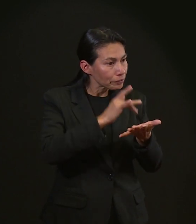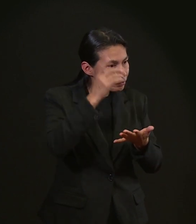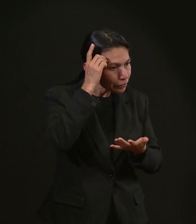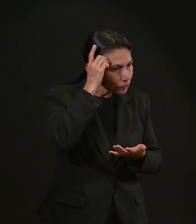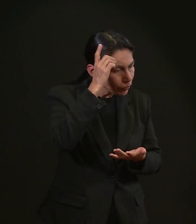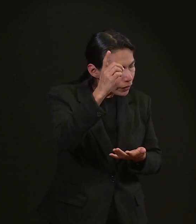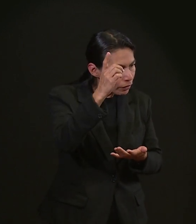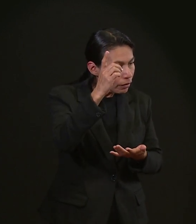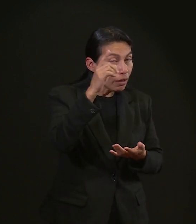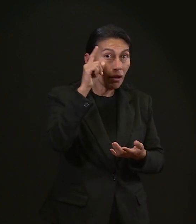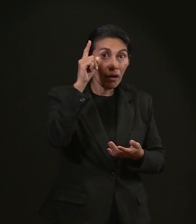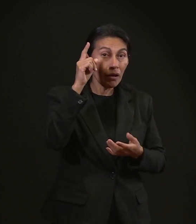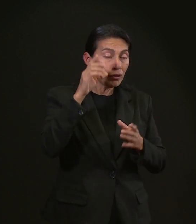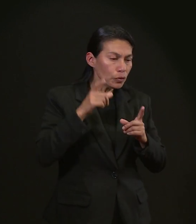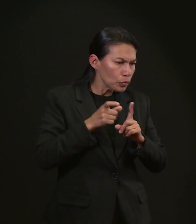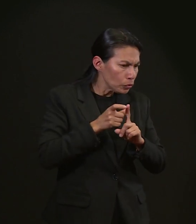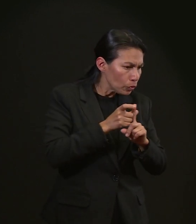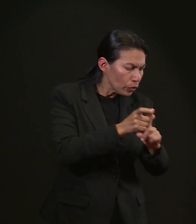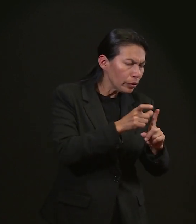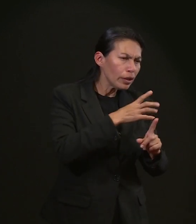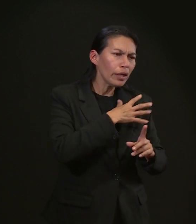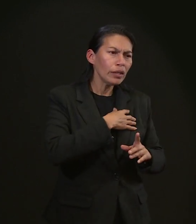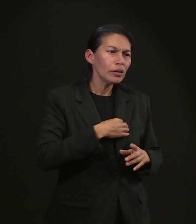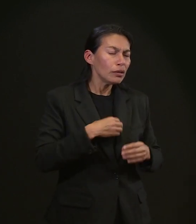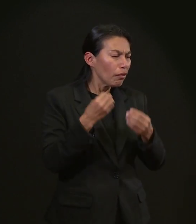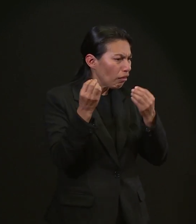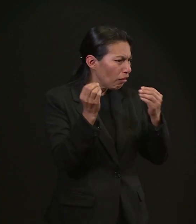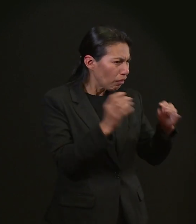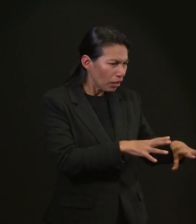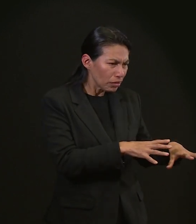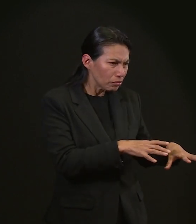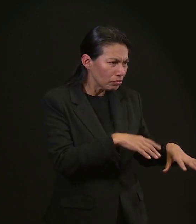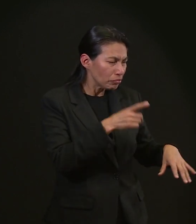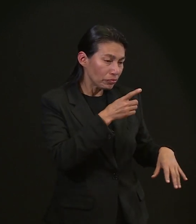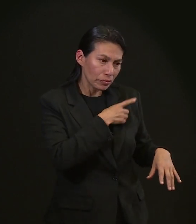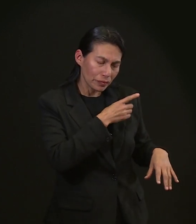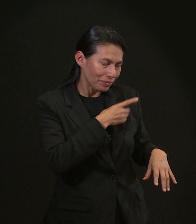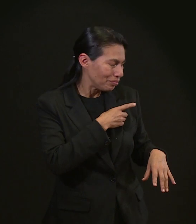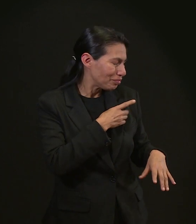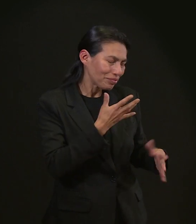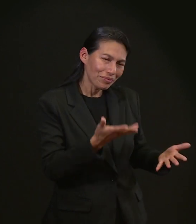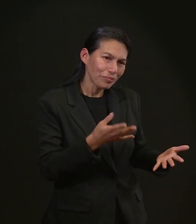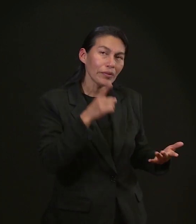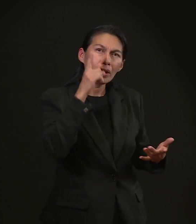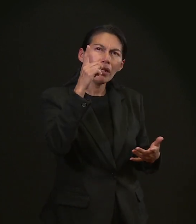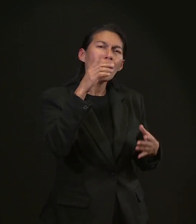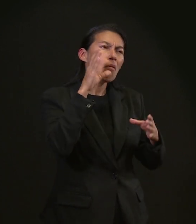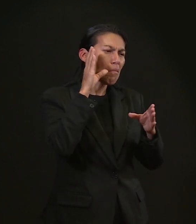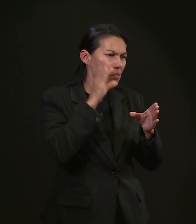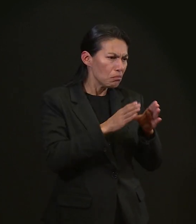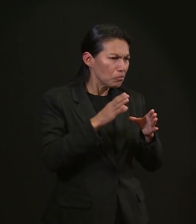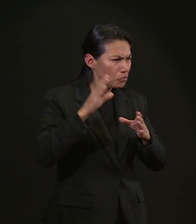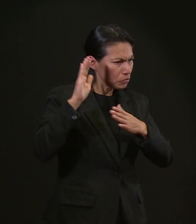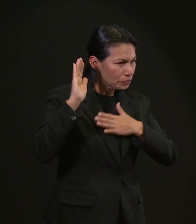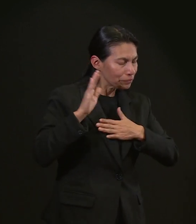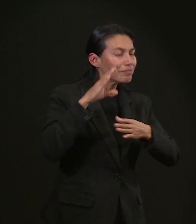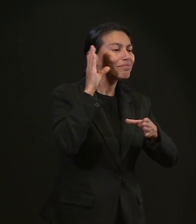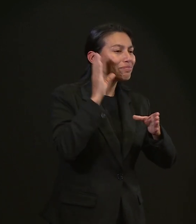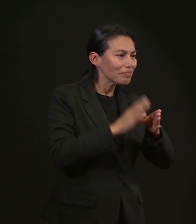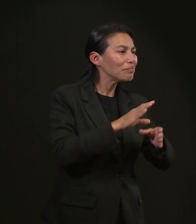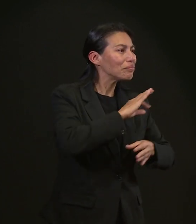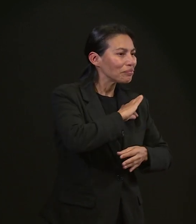dios que cuida de sus hijos no los va a dejar no nos va a desamparar estaba cumplir sus promesas